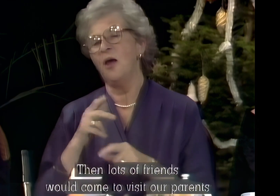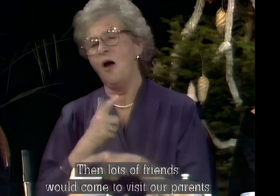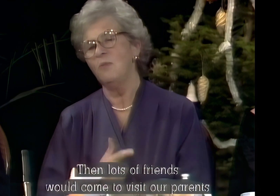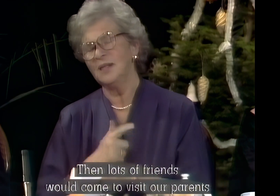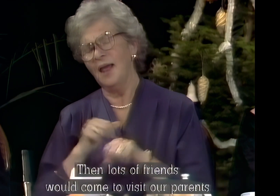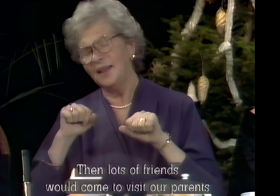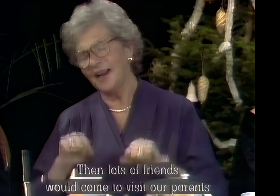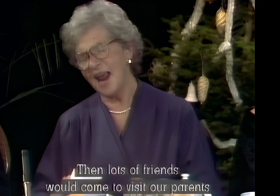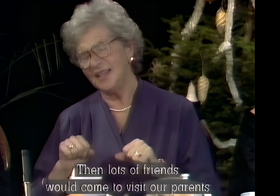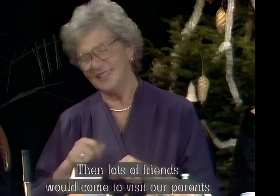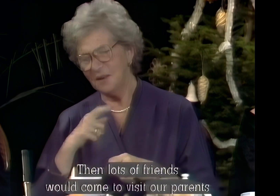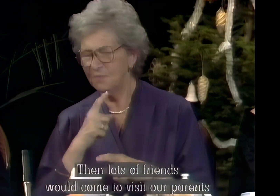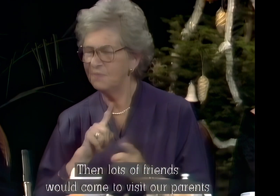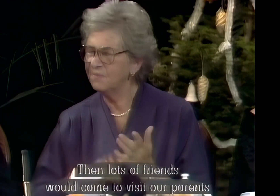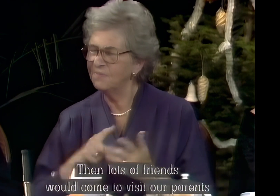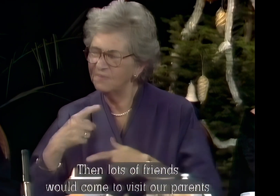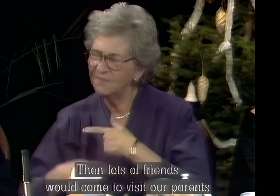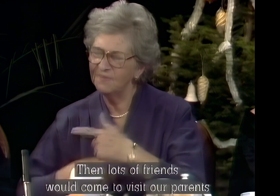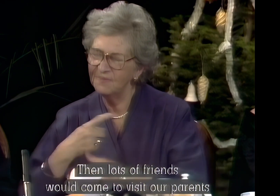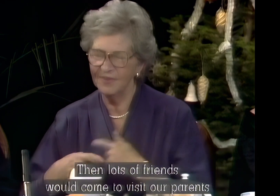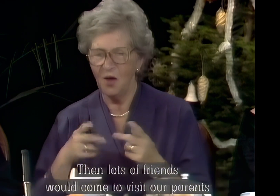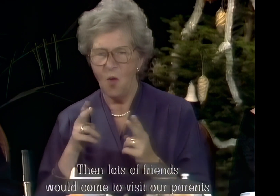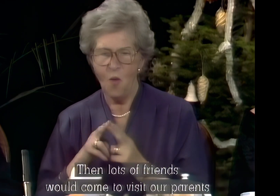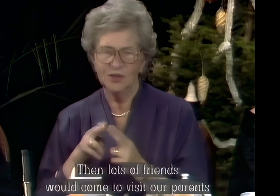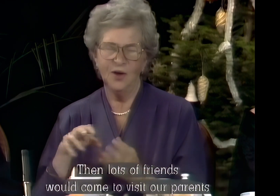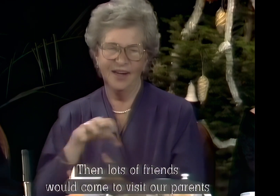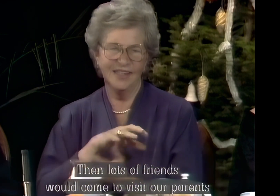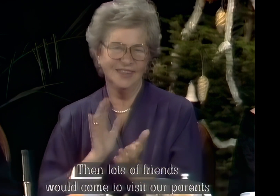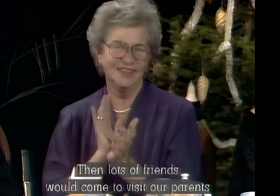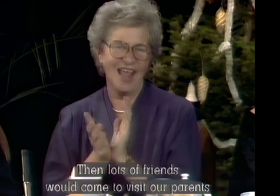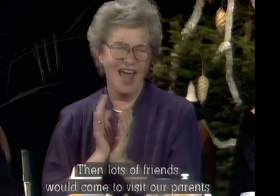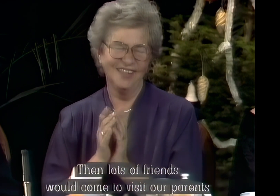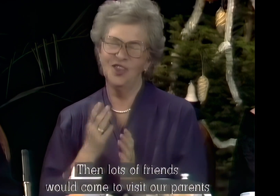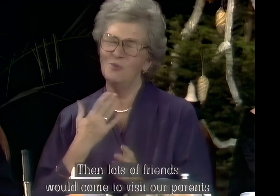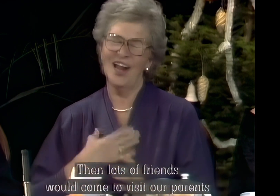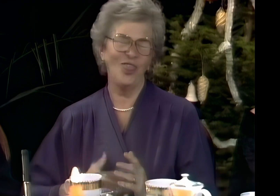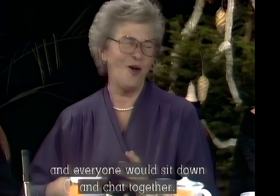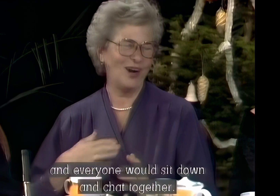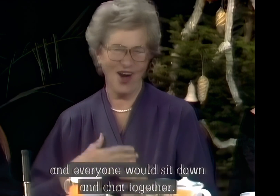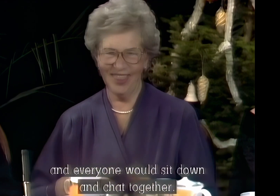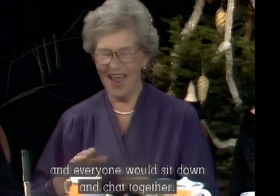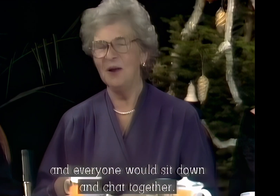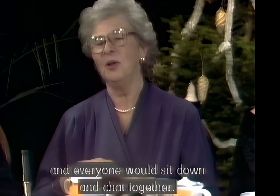svátky. A k obědu u nás byla tradičně husa, knedlík a zelí. Byla to